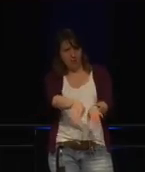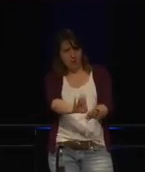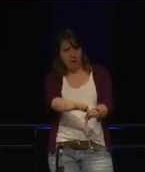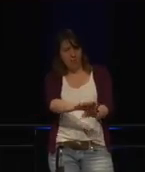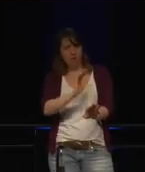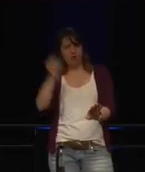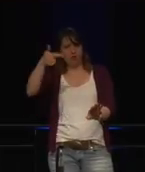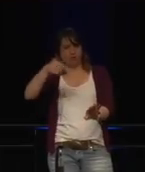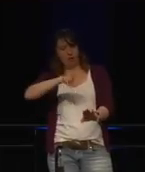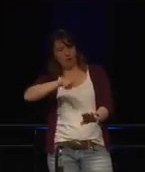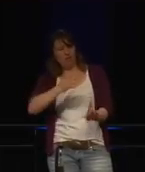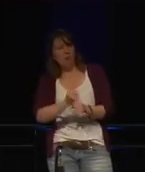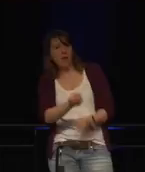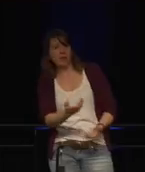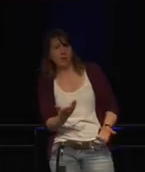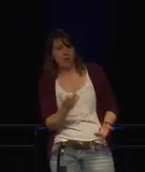controlar su perro cuando estaba trabajando.